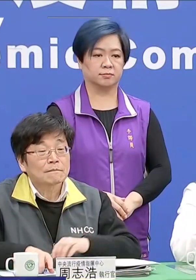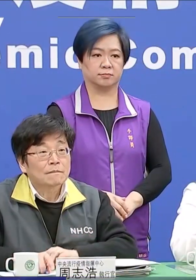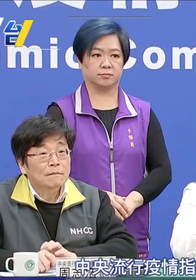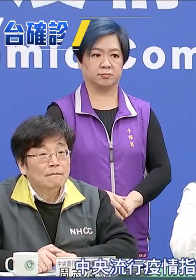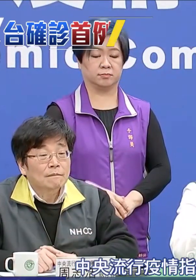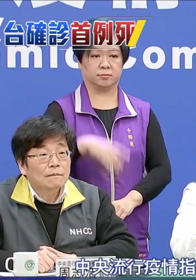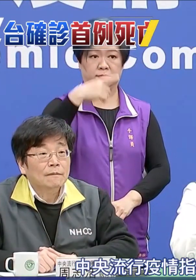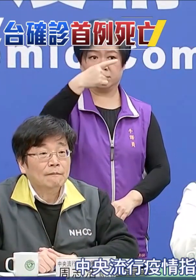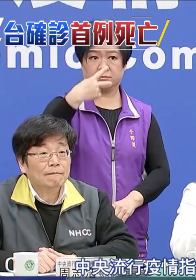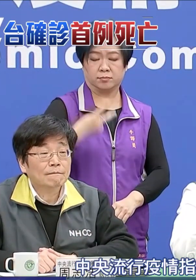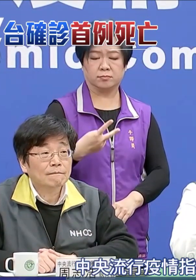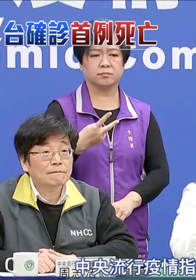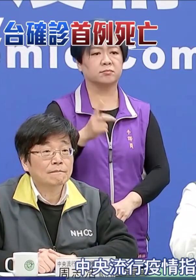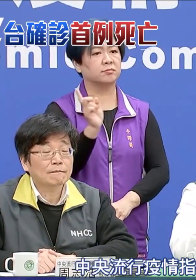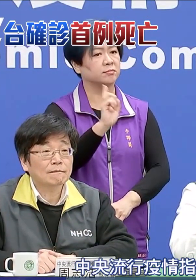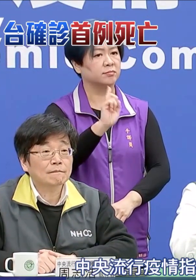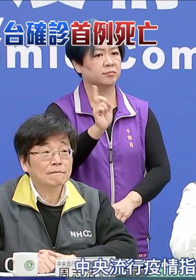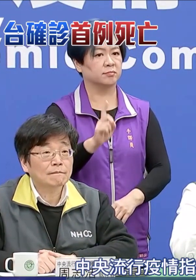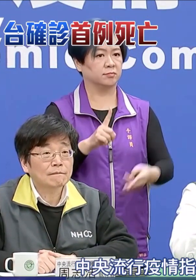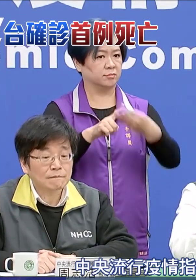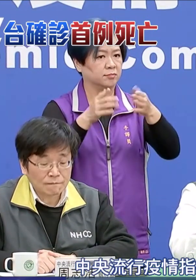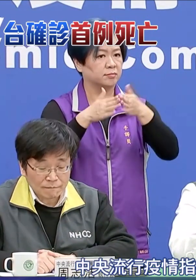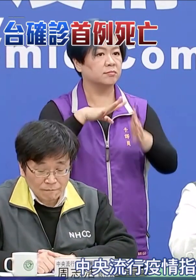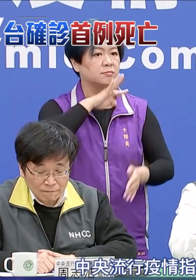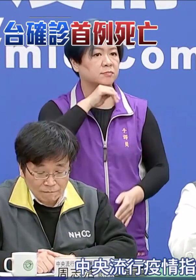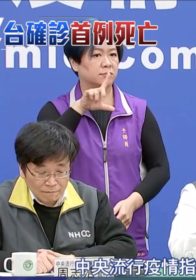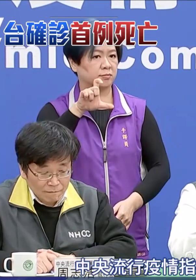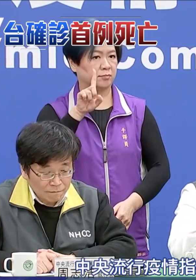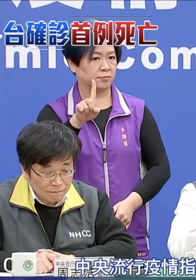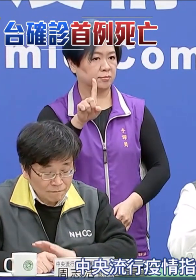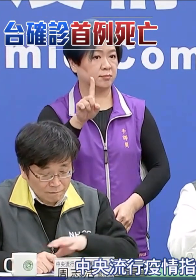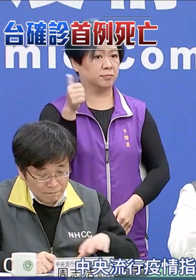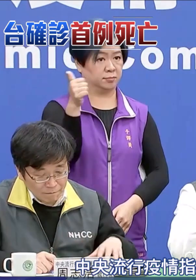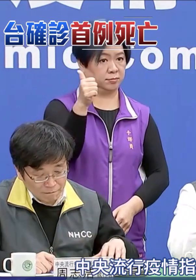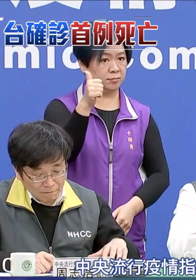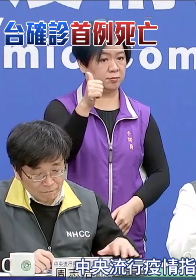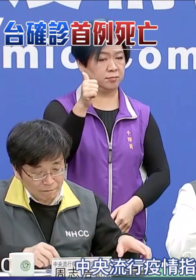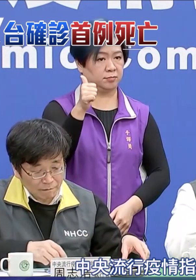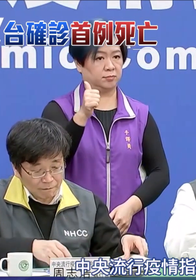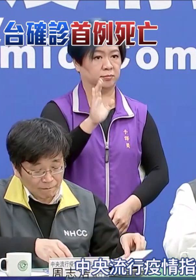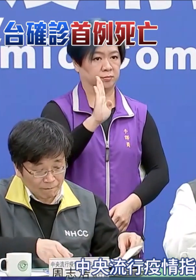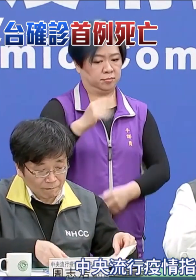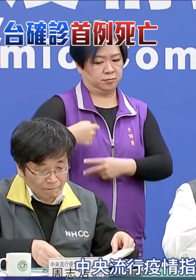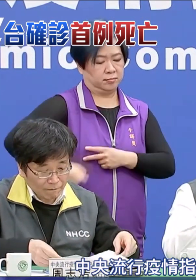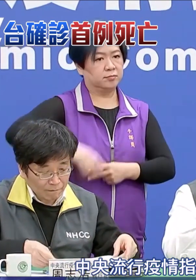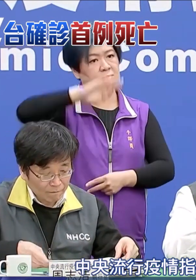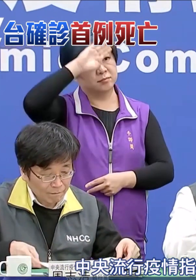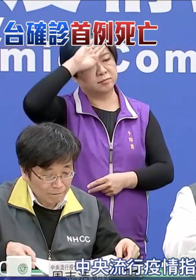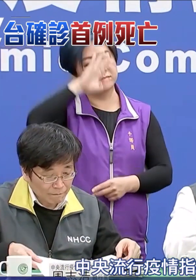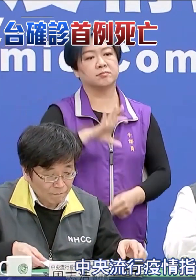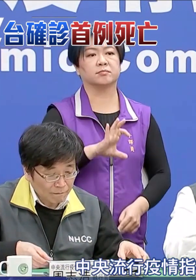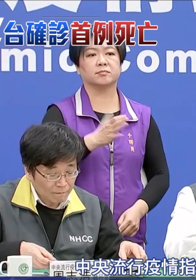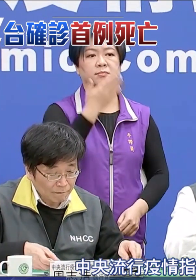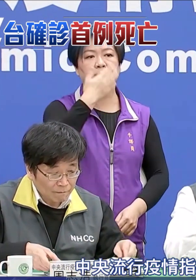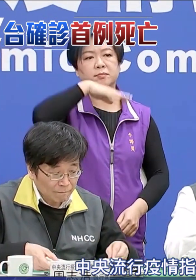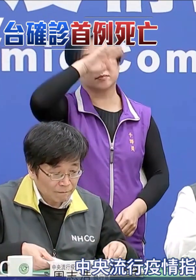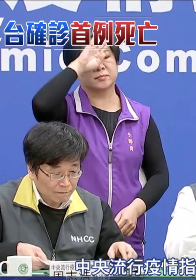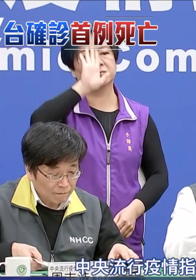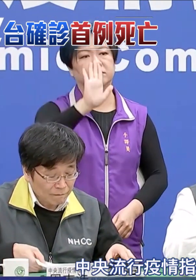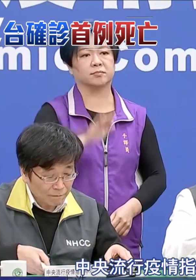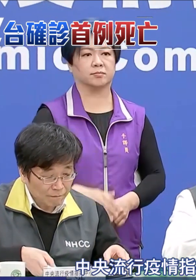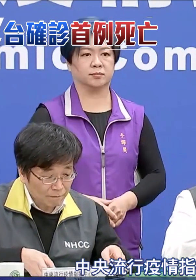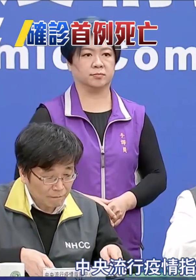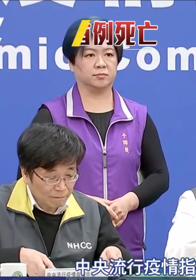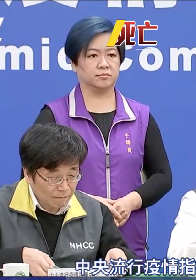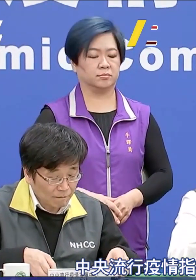例呢，最主要就是61岁的男性，有 B 型肝炎及糖尿病的病史，